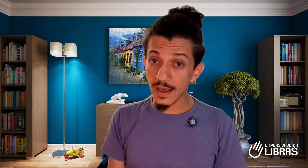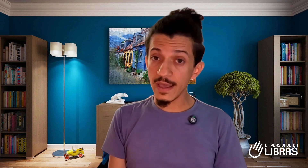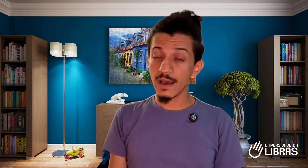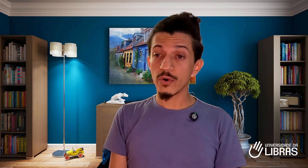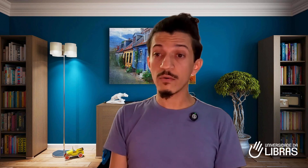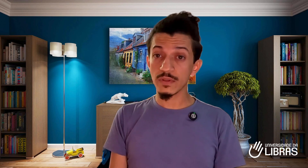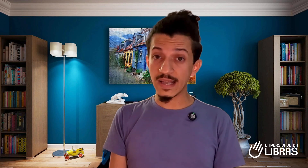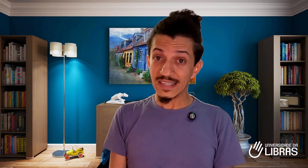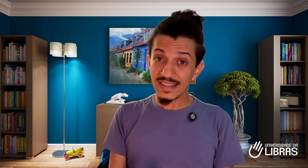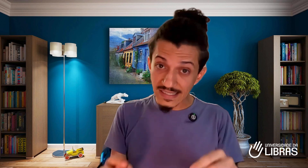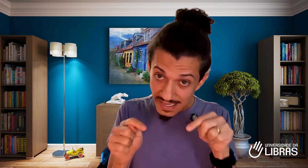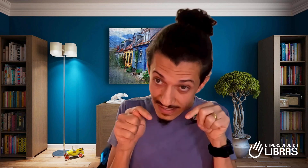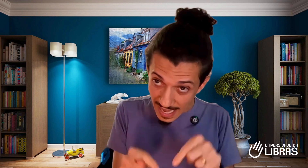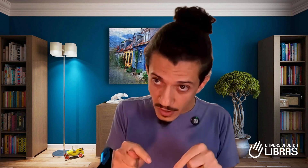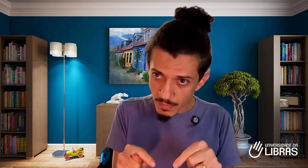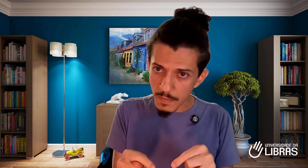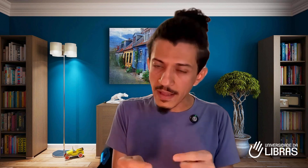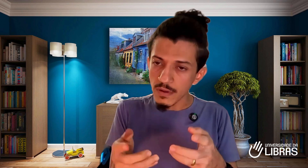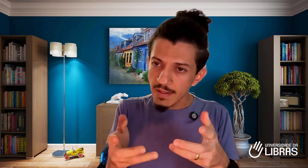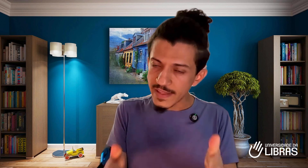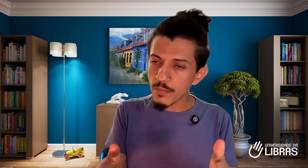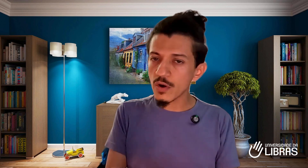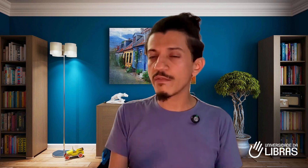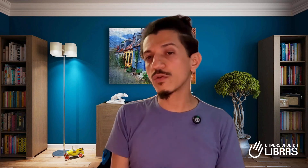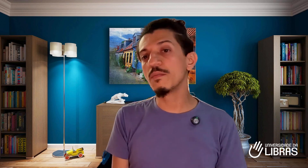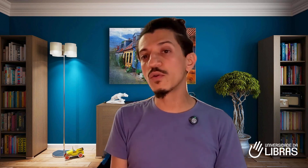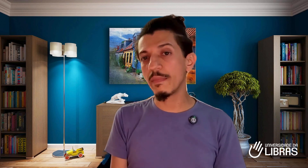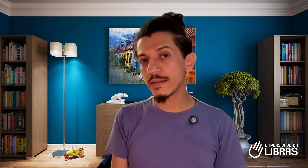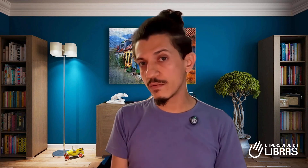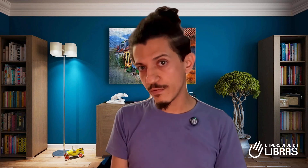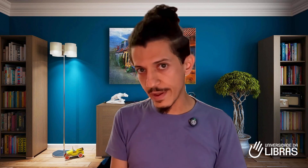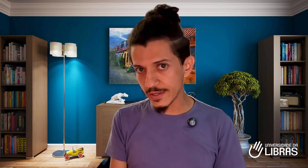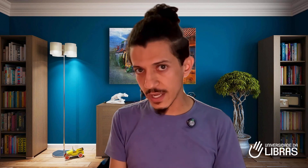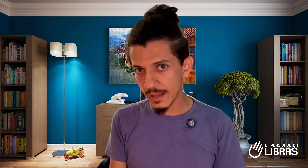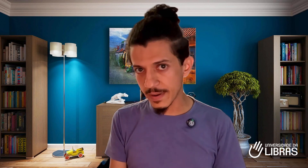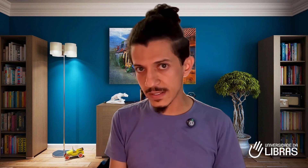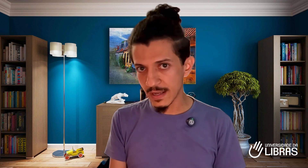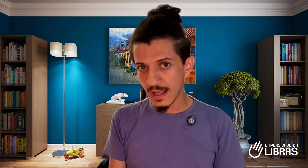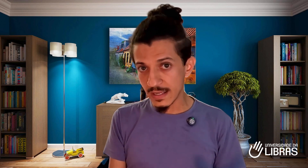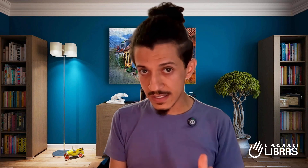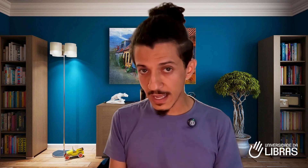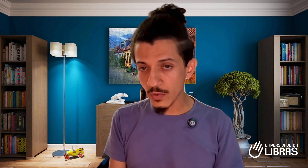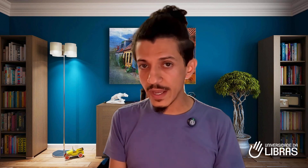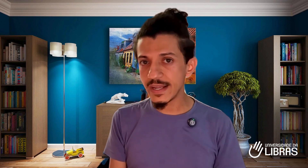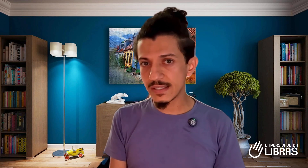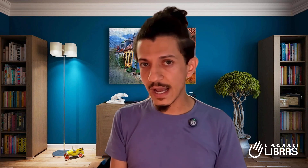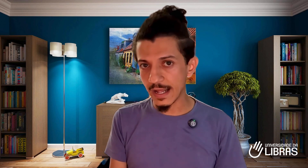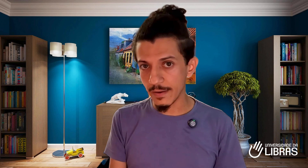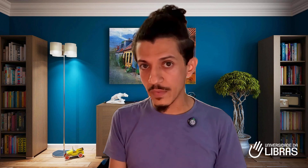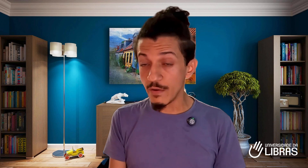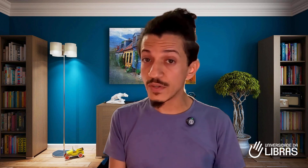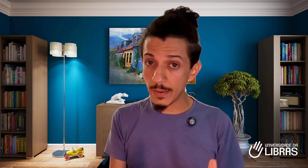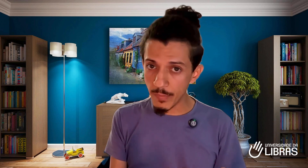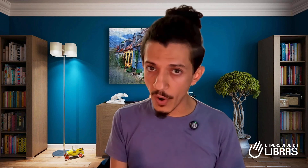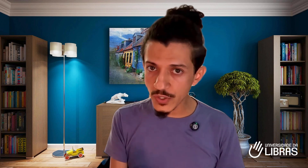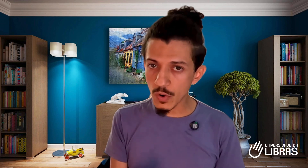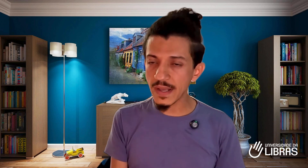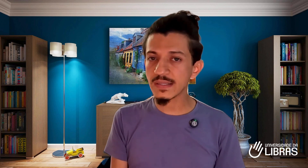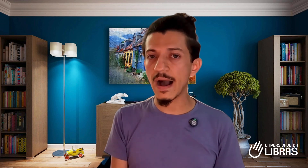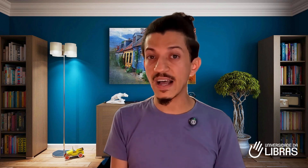o que acontece? Nesse exato momento, tem uma nova turma do Método Fluente em Libras sendo iniciada. E você pode começar a sua